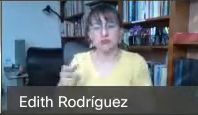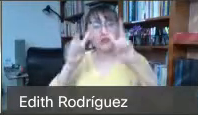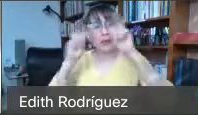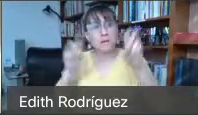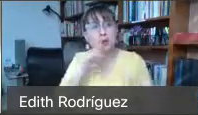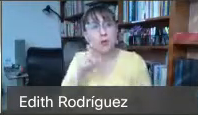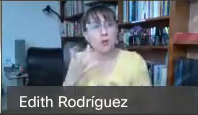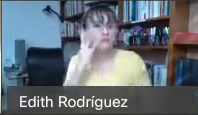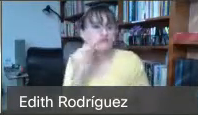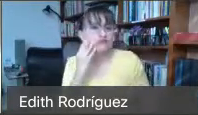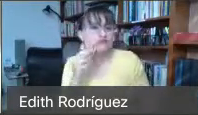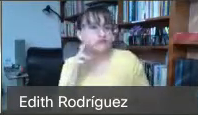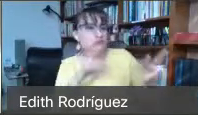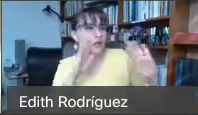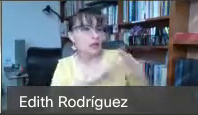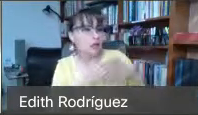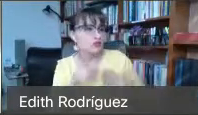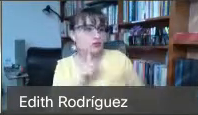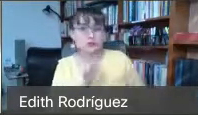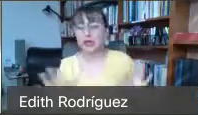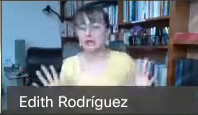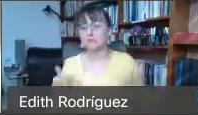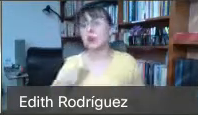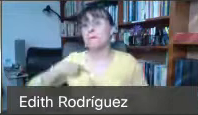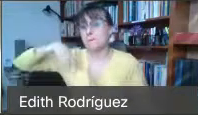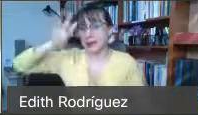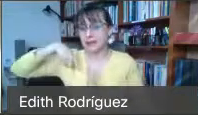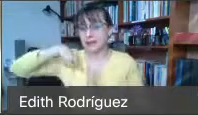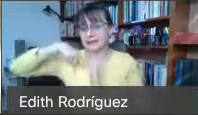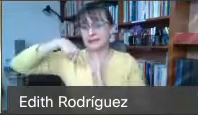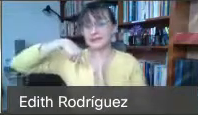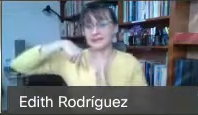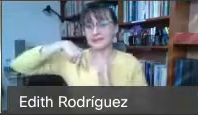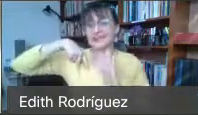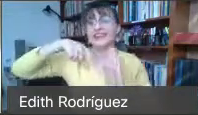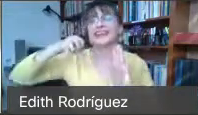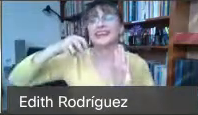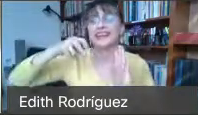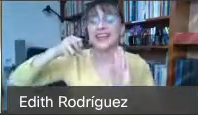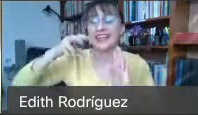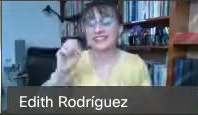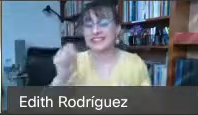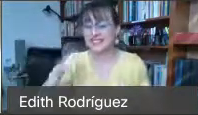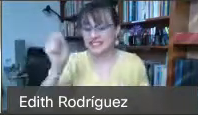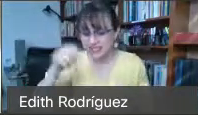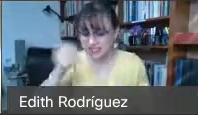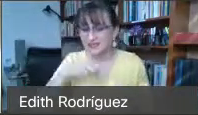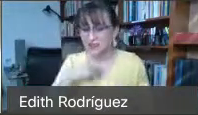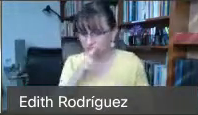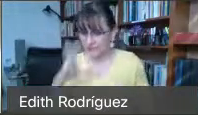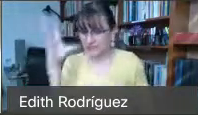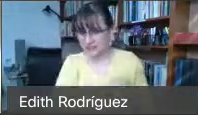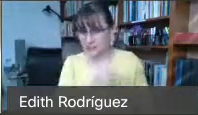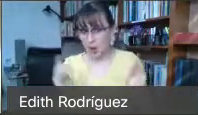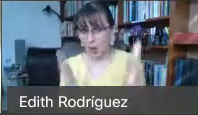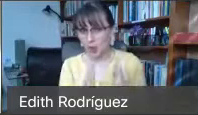interacción y contando lo que hago, pues mi parte en el internet que no ha alcanzado a ver, me ve muy chiquitito.